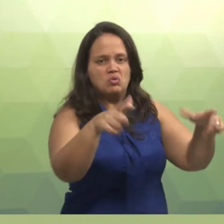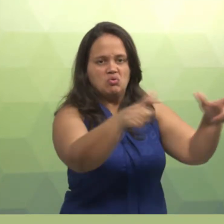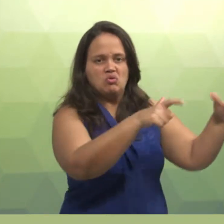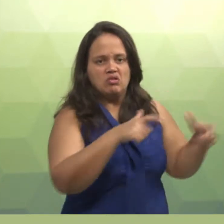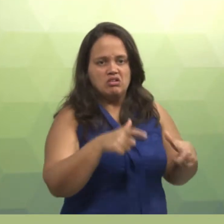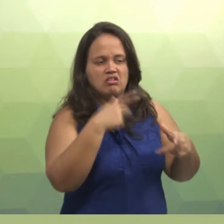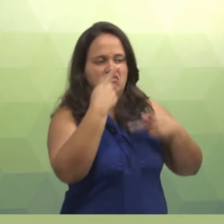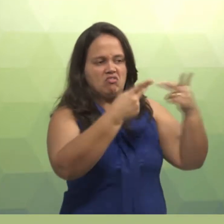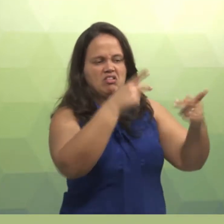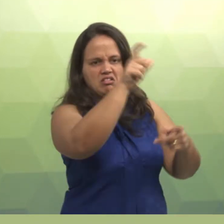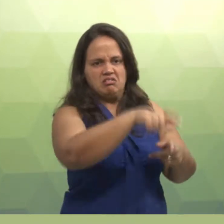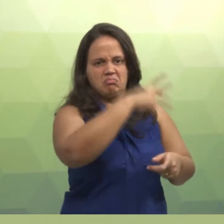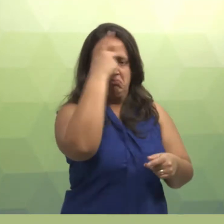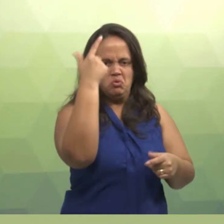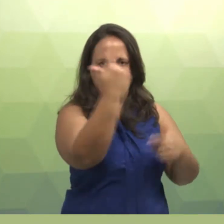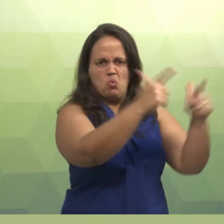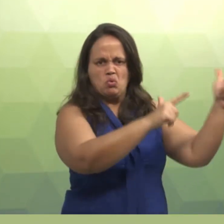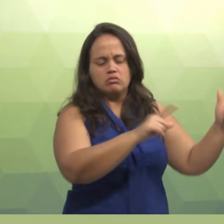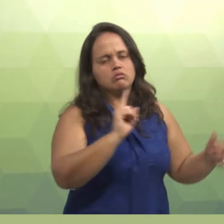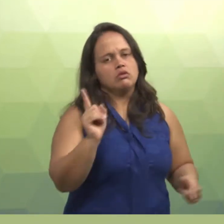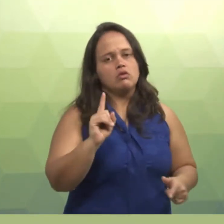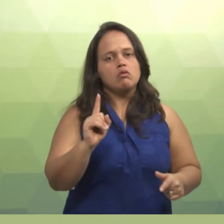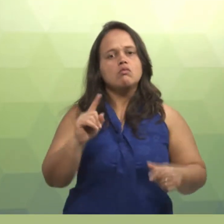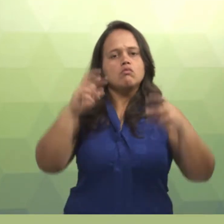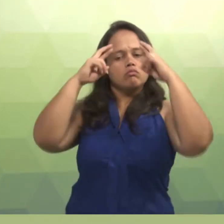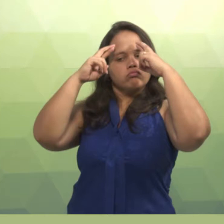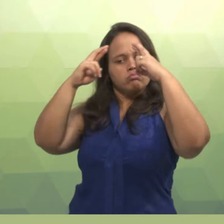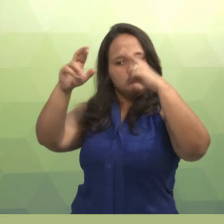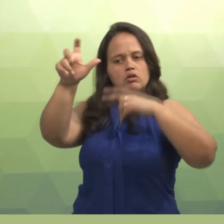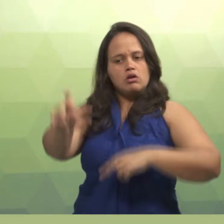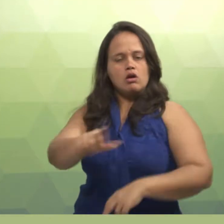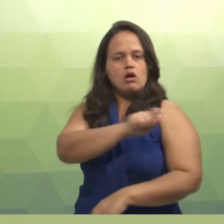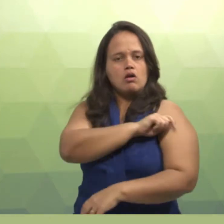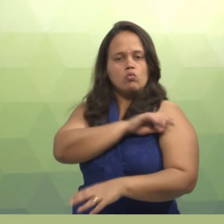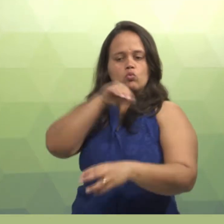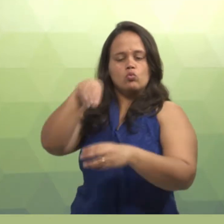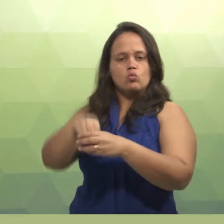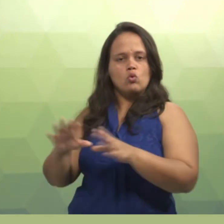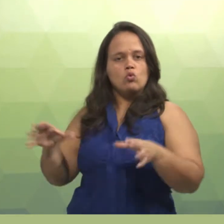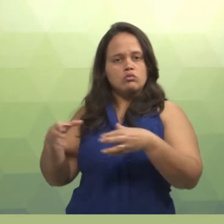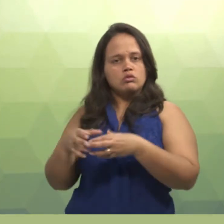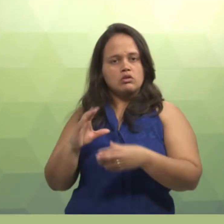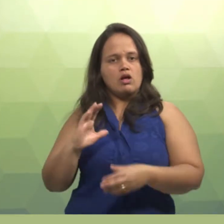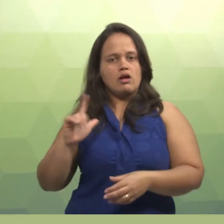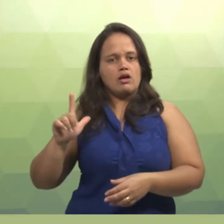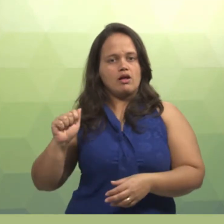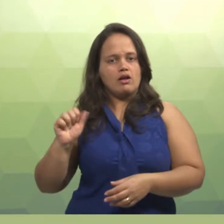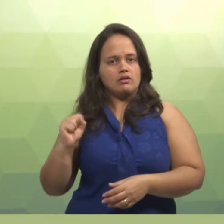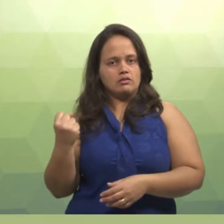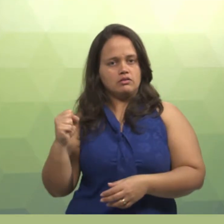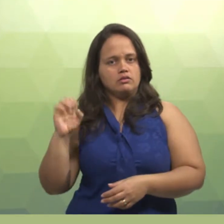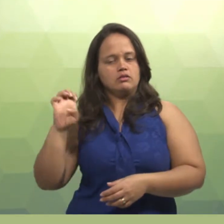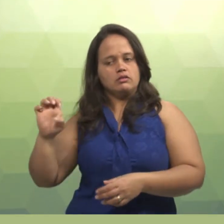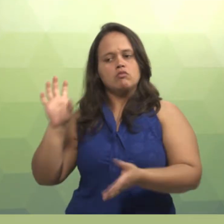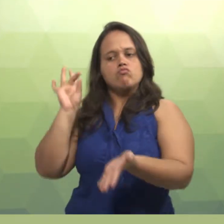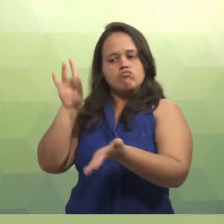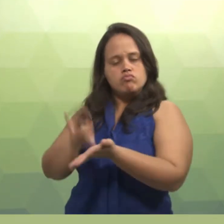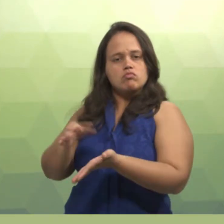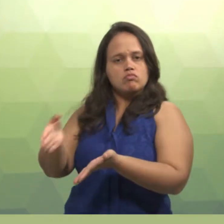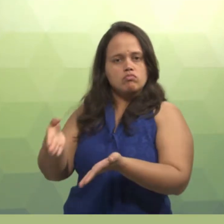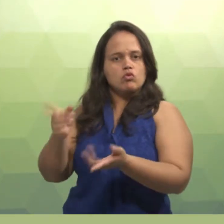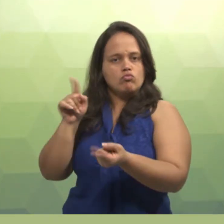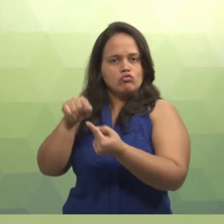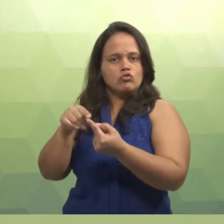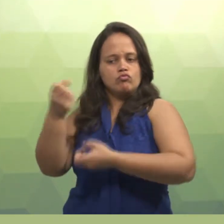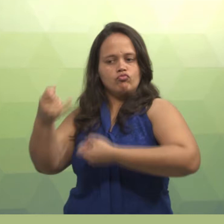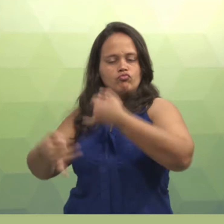de classes realizados especialmente para esse fim. O aluno deve ser tratado com respeito pelos